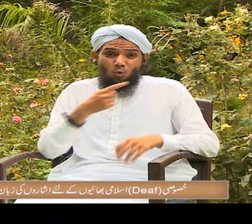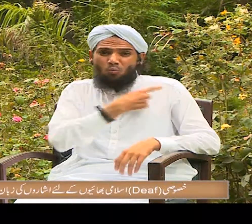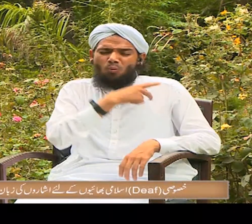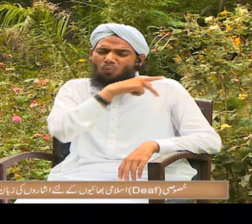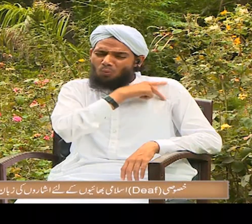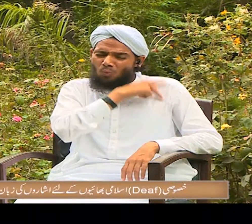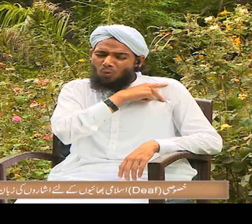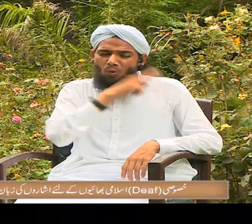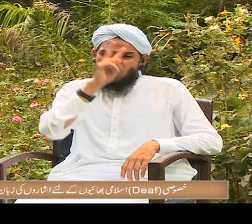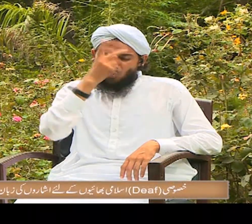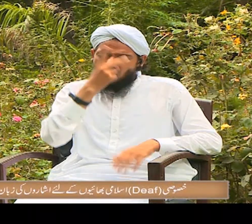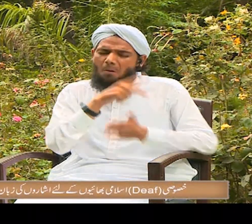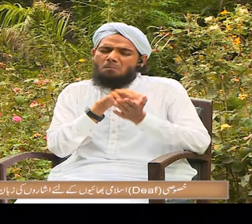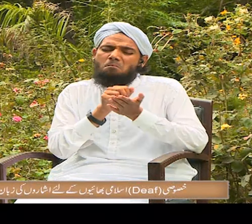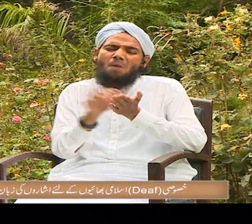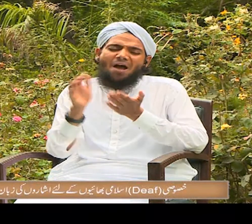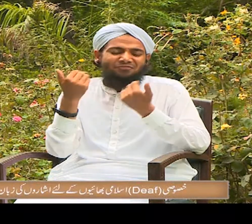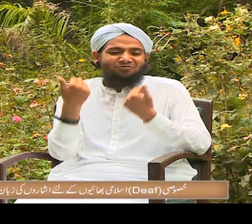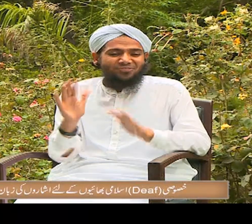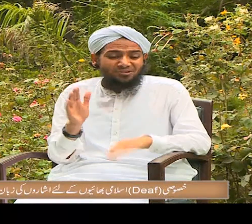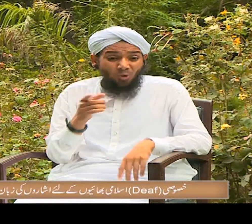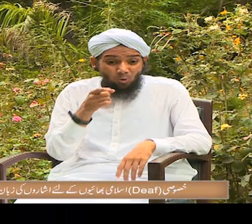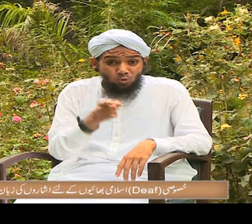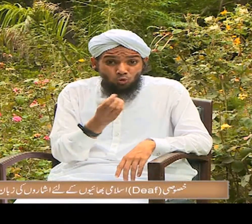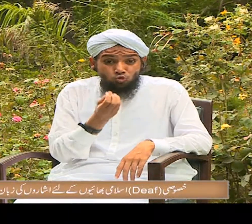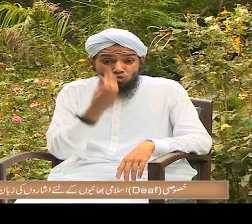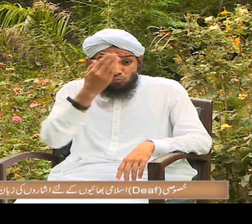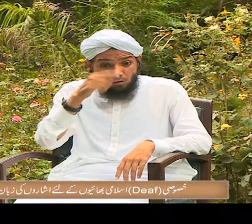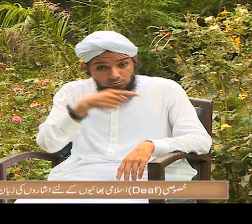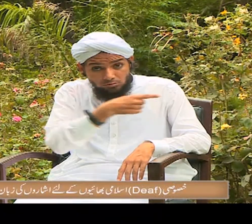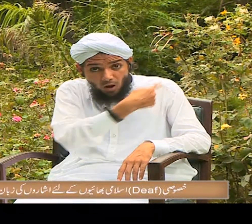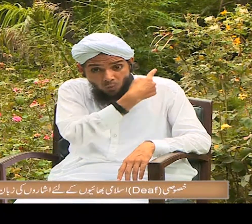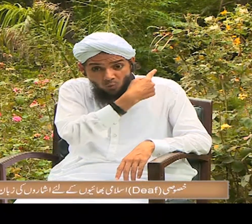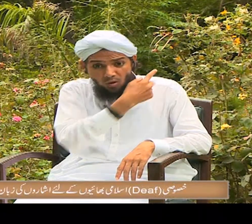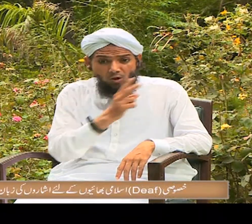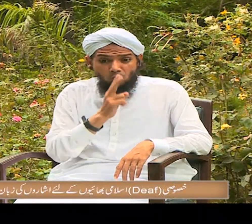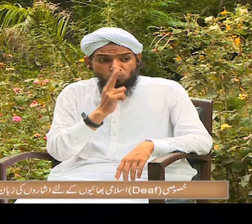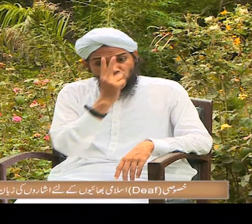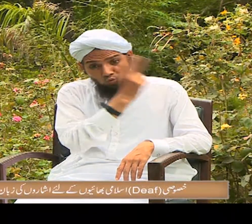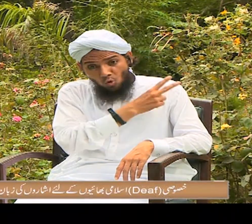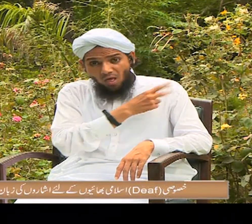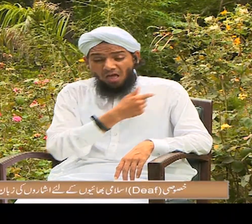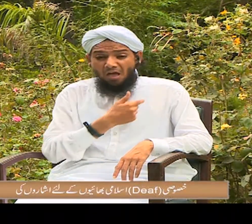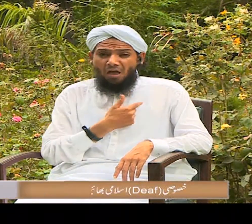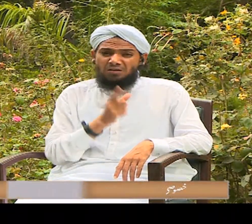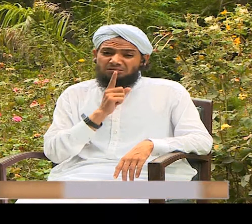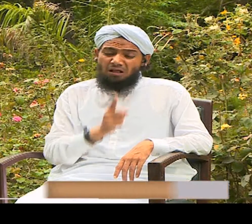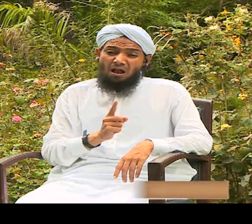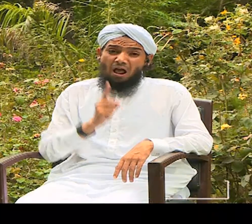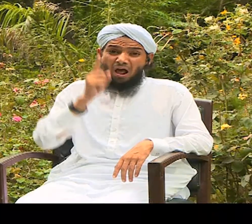اس کی لغزشوں اور خطاؤں کو معاف فرما دیا ہے۔ تو صبح اس کے پاس جانا اور اس سے کہنا، بے شک